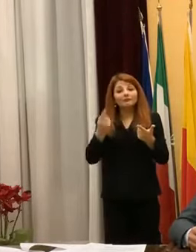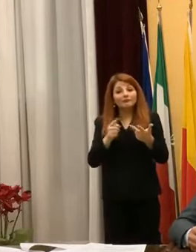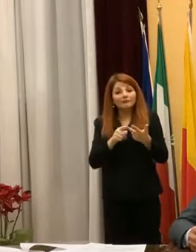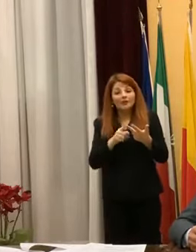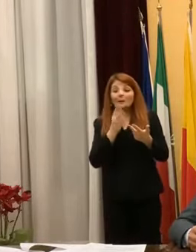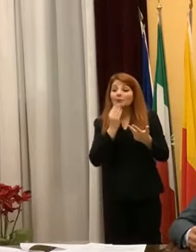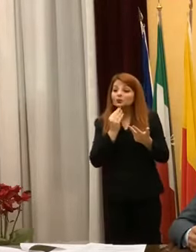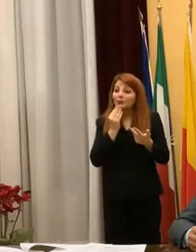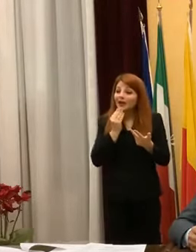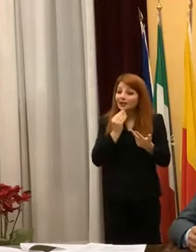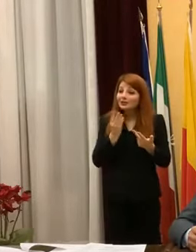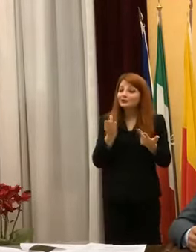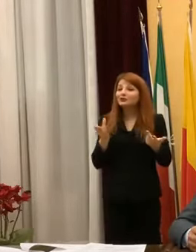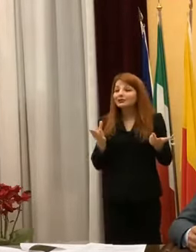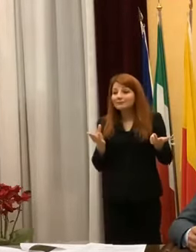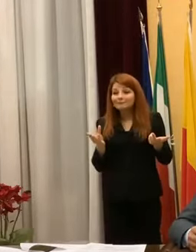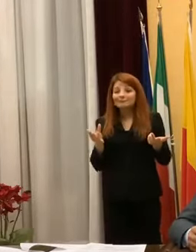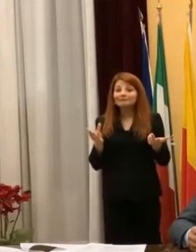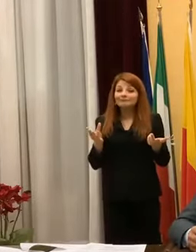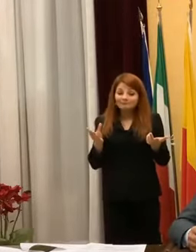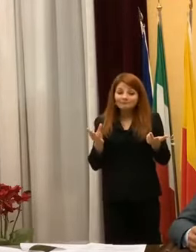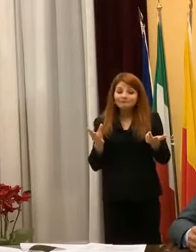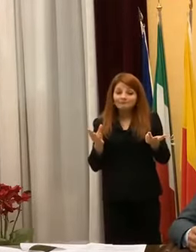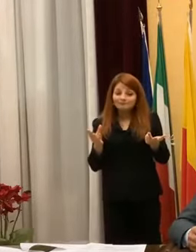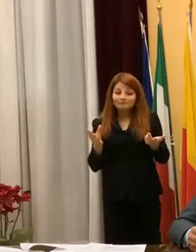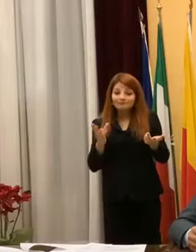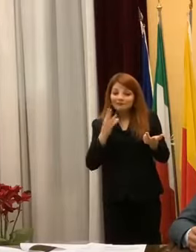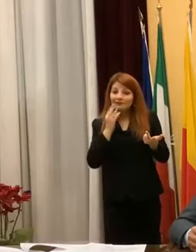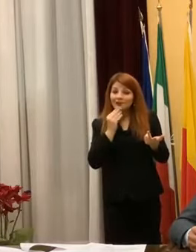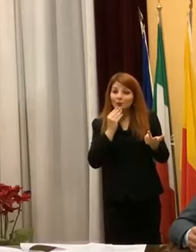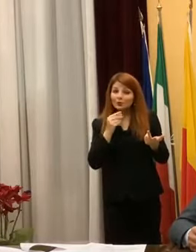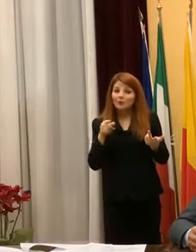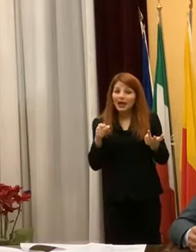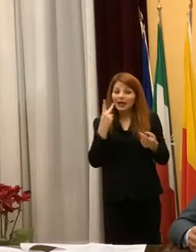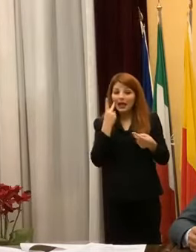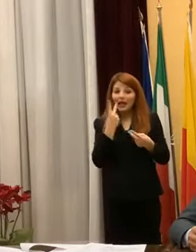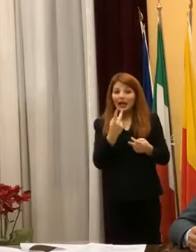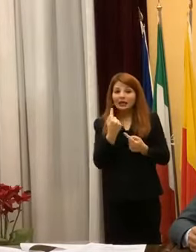quindi, non a caso, dopo la stessa scadenza,